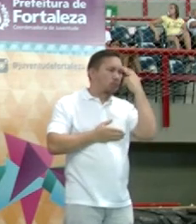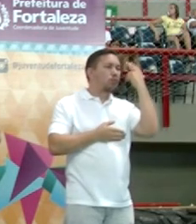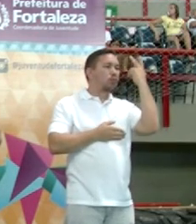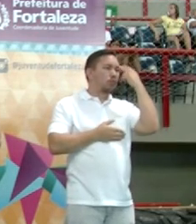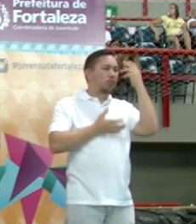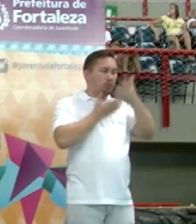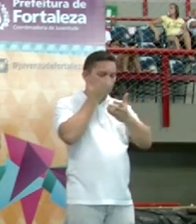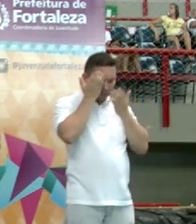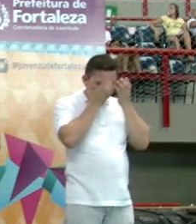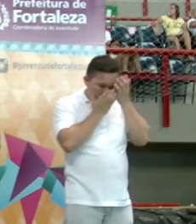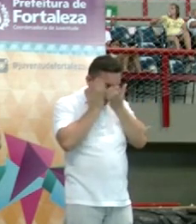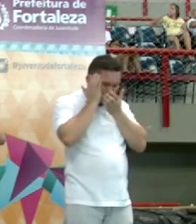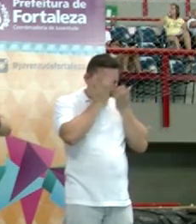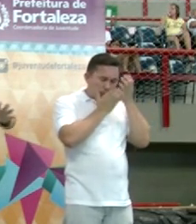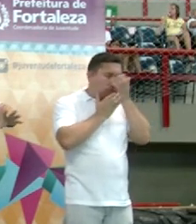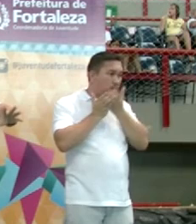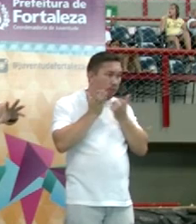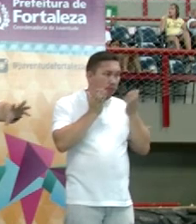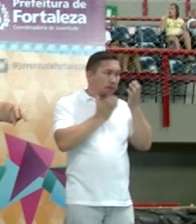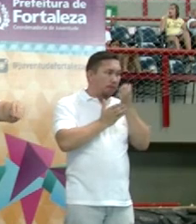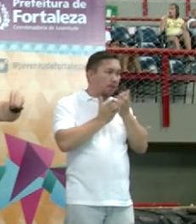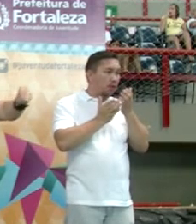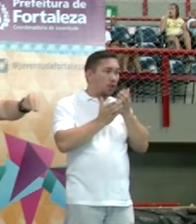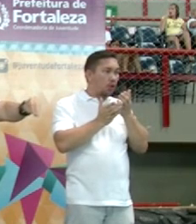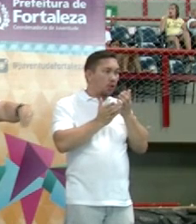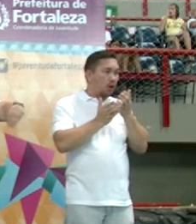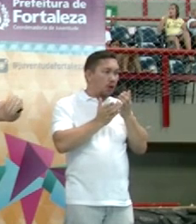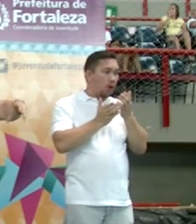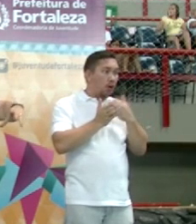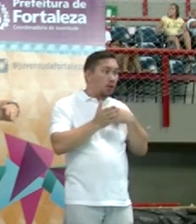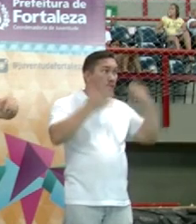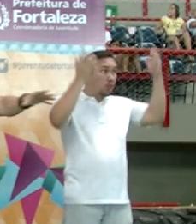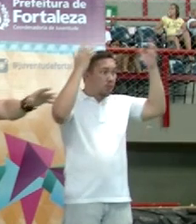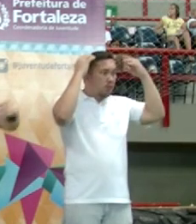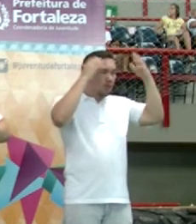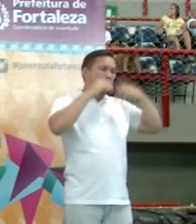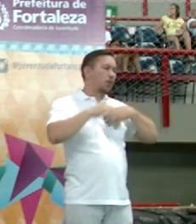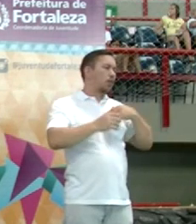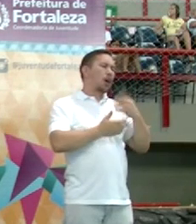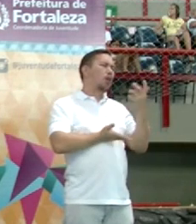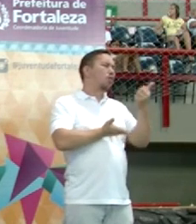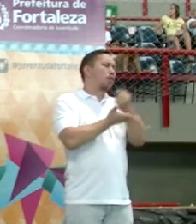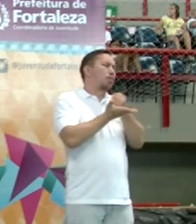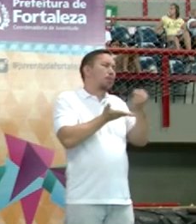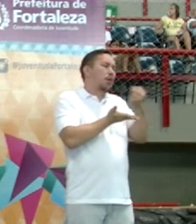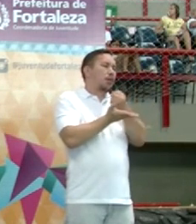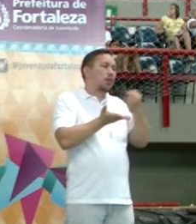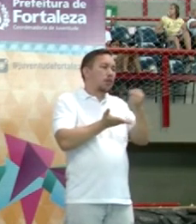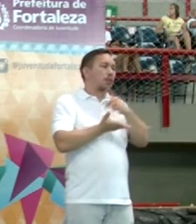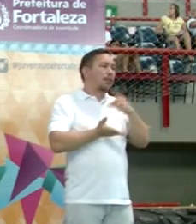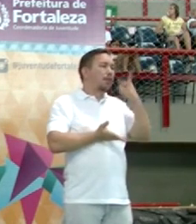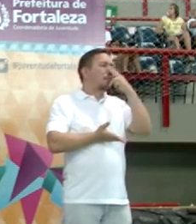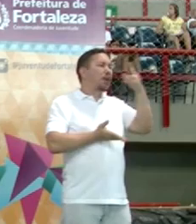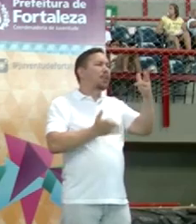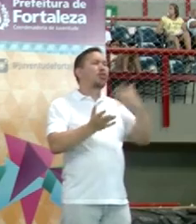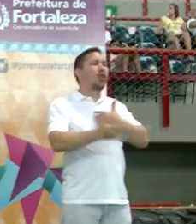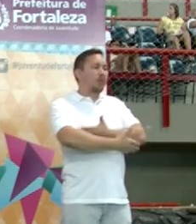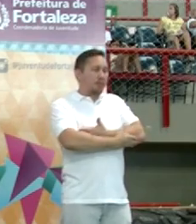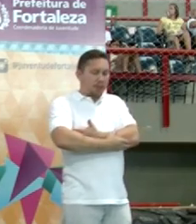Lavar o rosto, sim. Lavar o corpo, o banho era um banho superficial. Aquele banho de